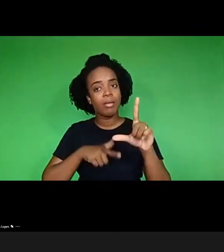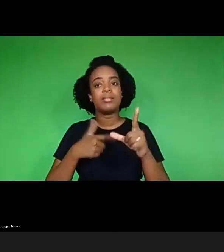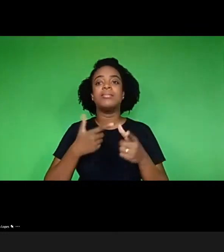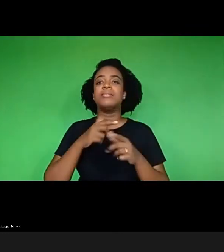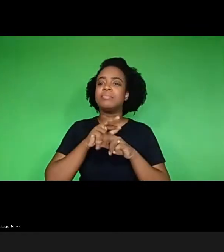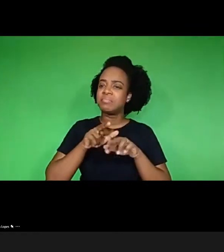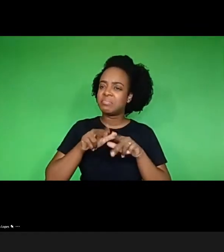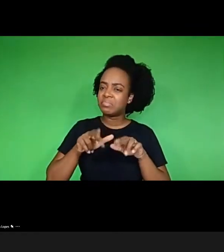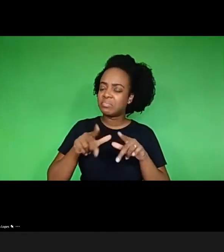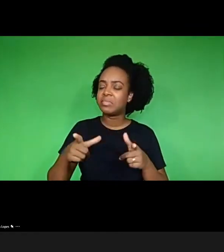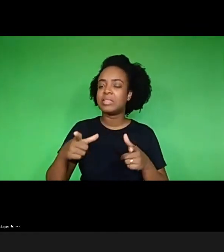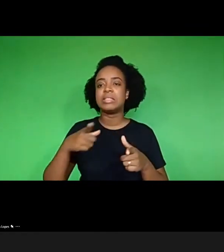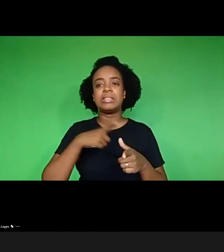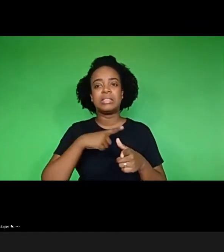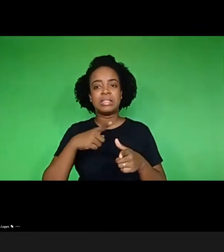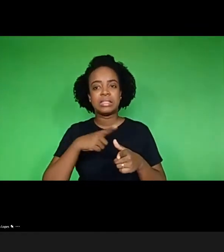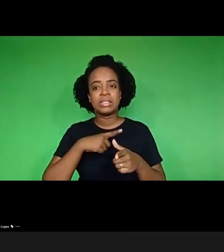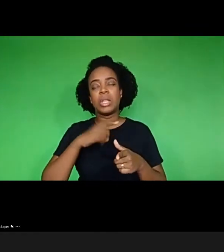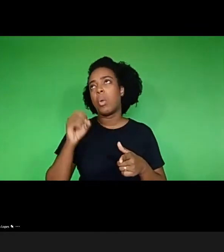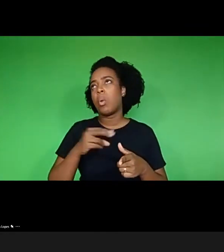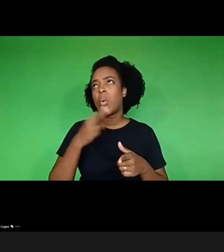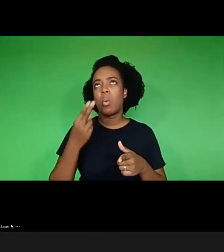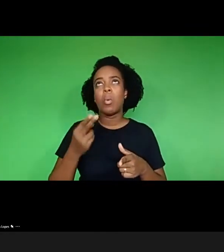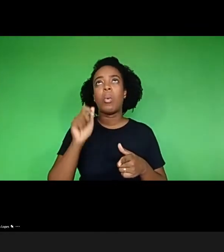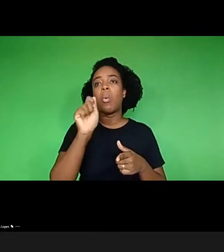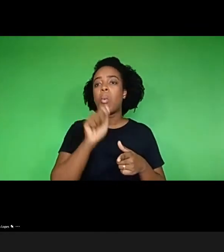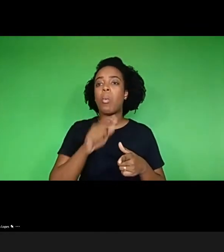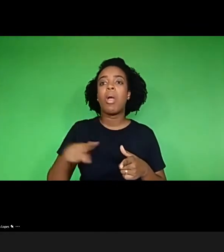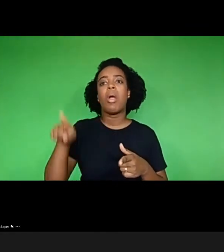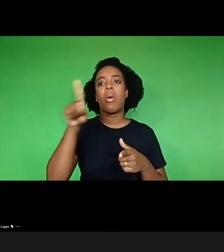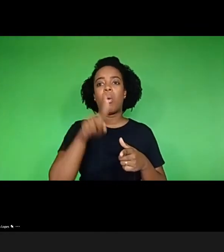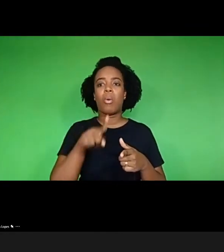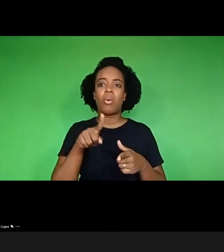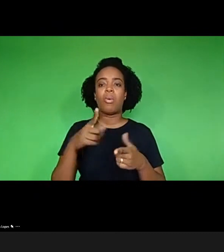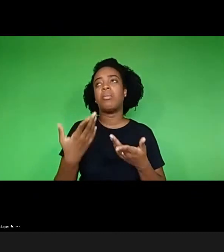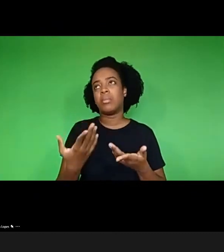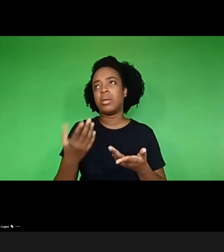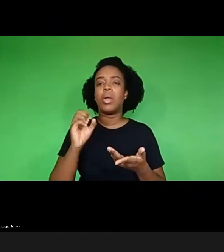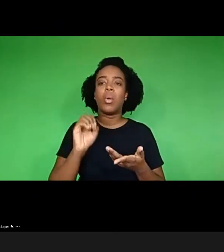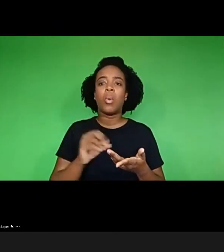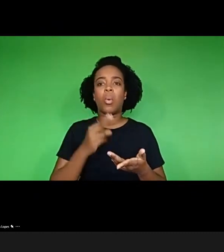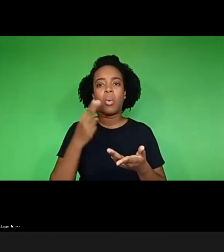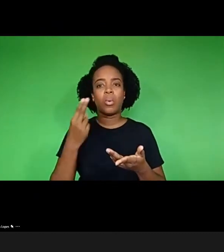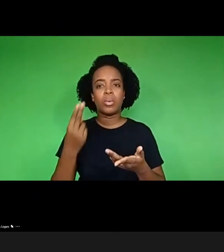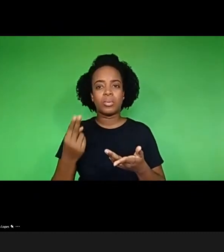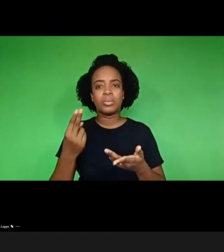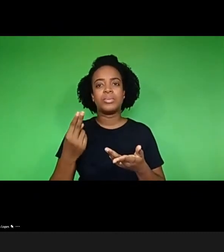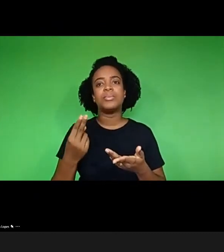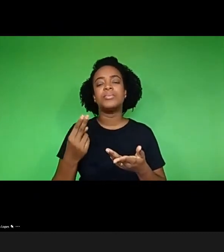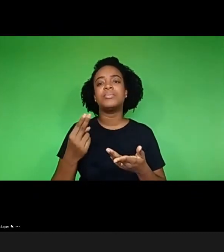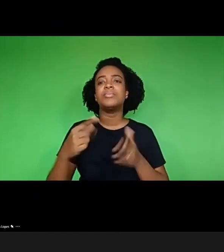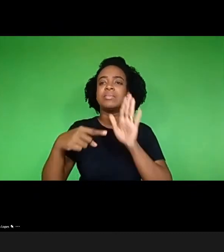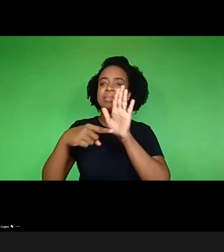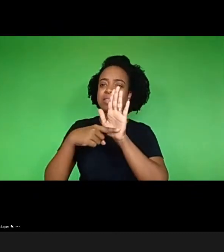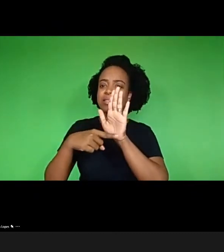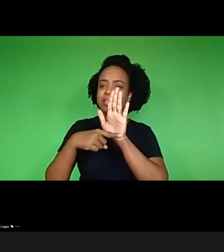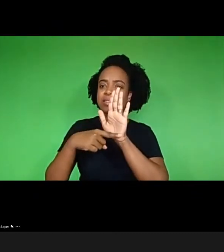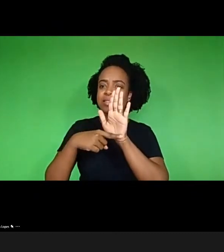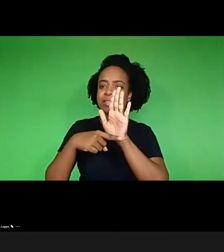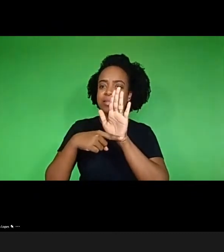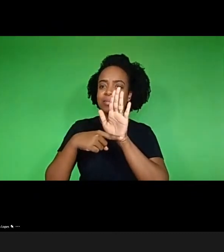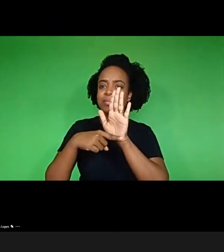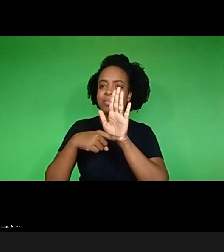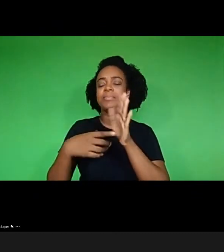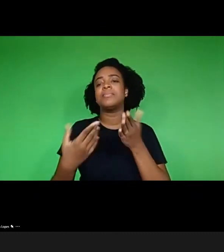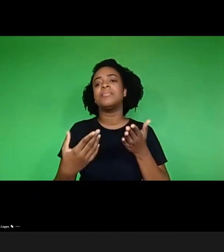tenha caractere especial, por exemplo, um arroba, um underline, que é aquele tracinho embaixo, ou um